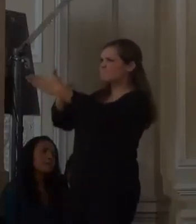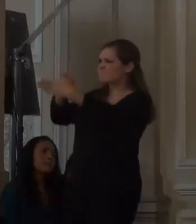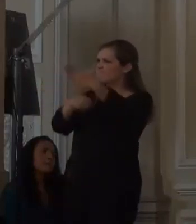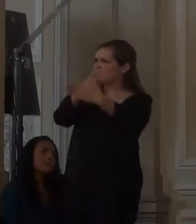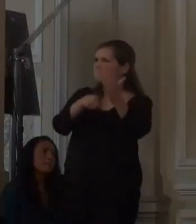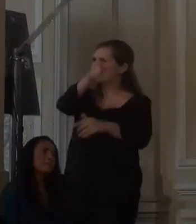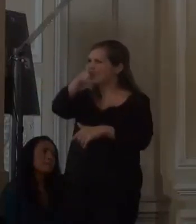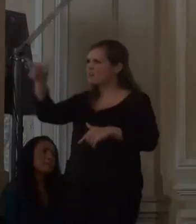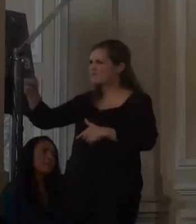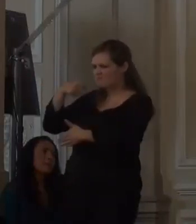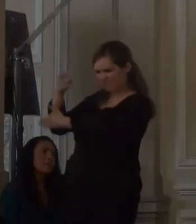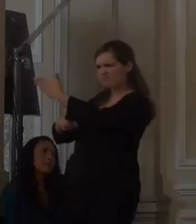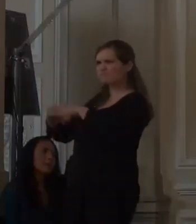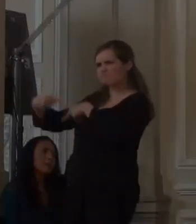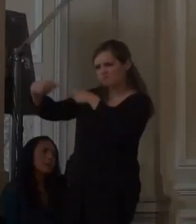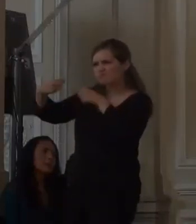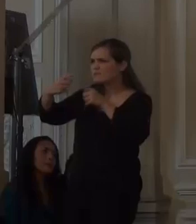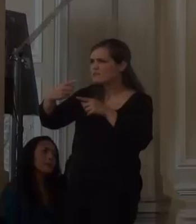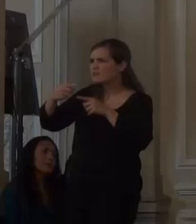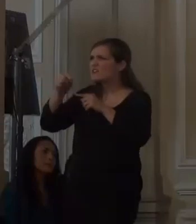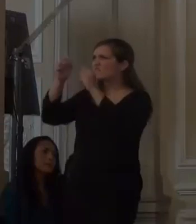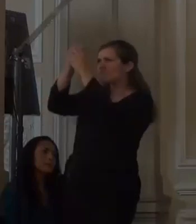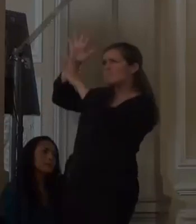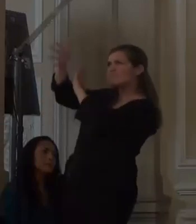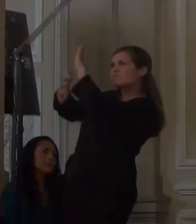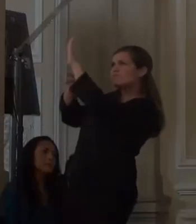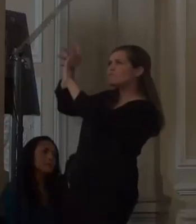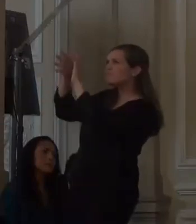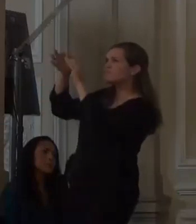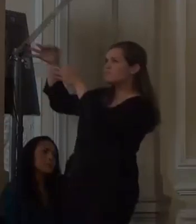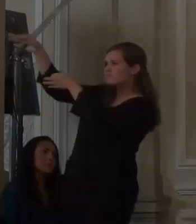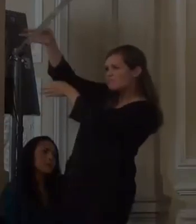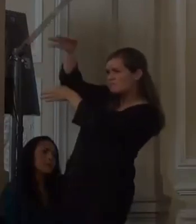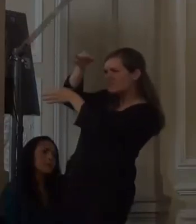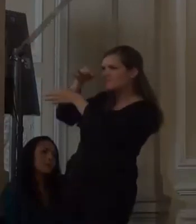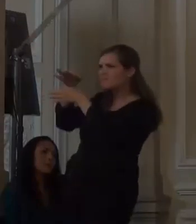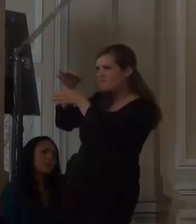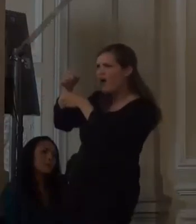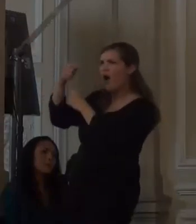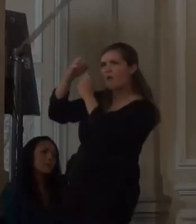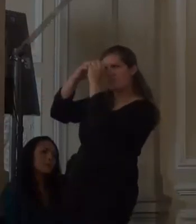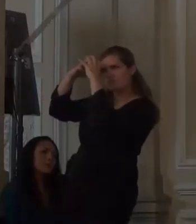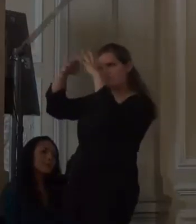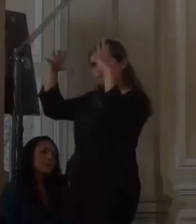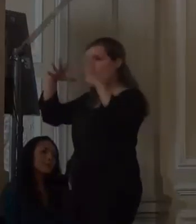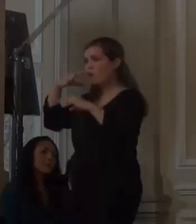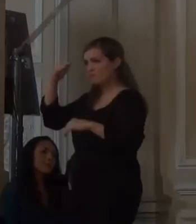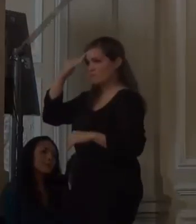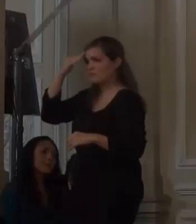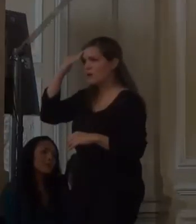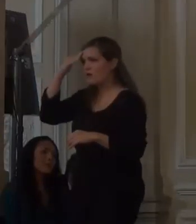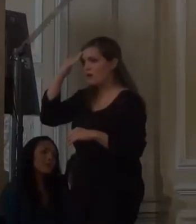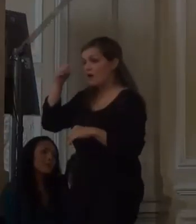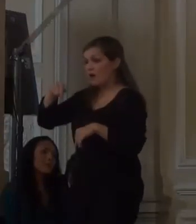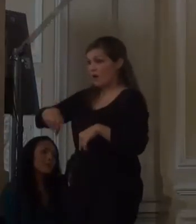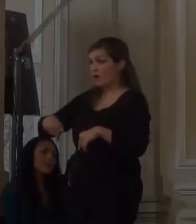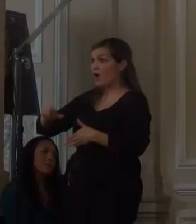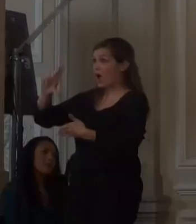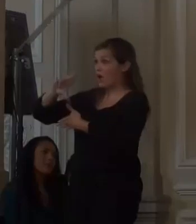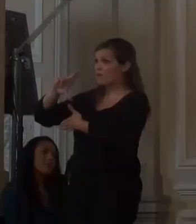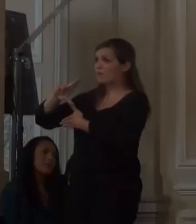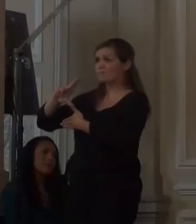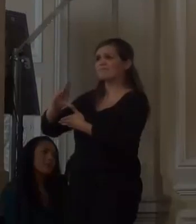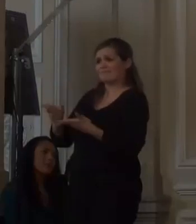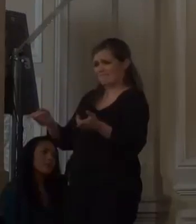más ni menos que del cosmos y del universo? La historia artística de América Latina